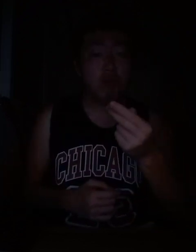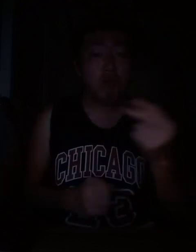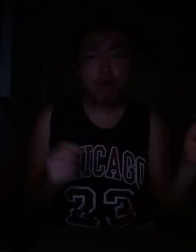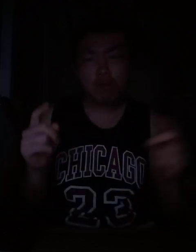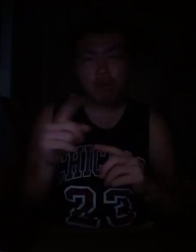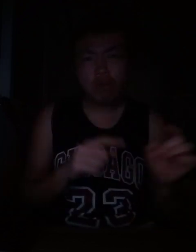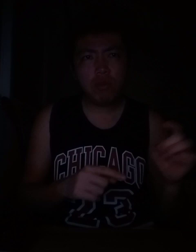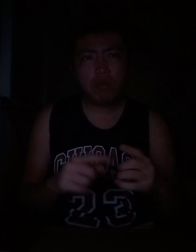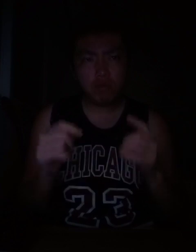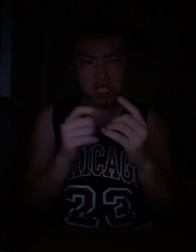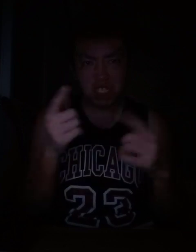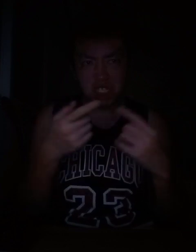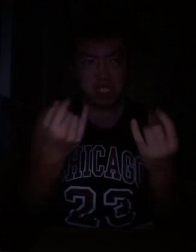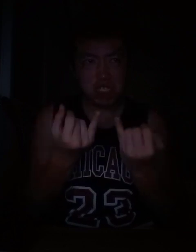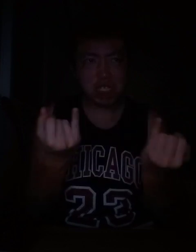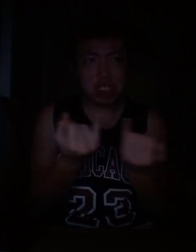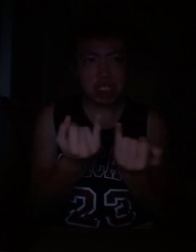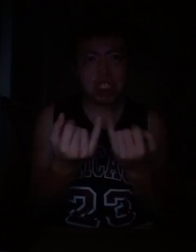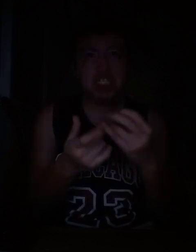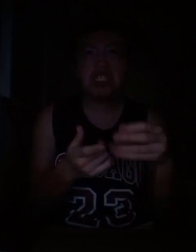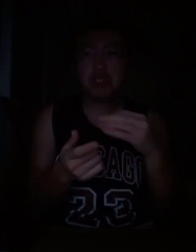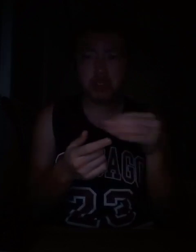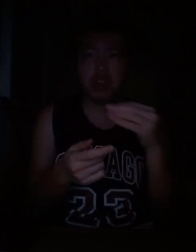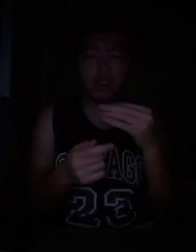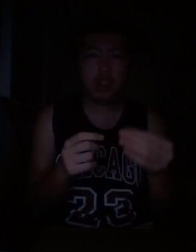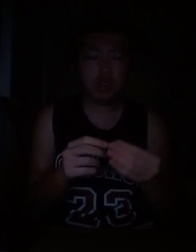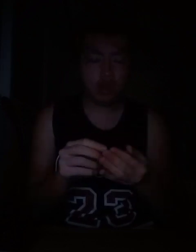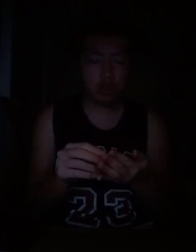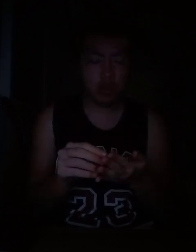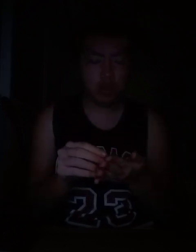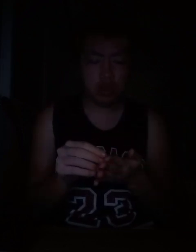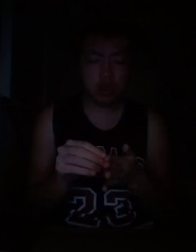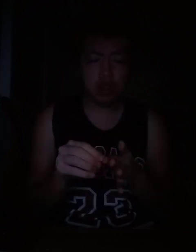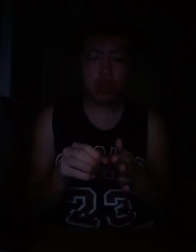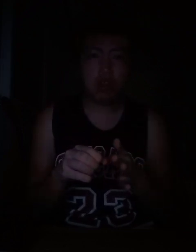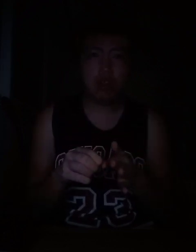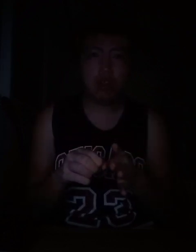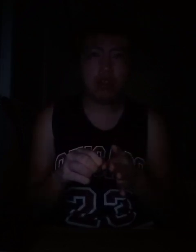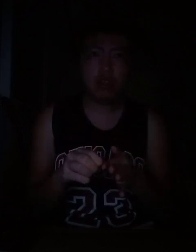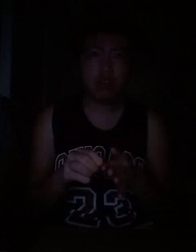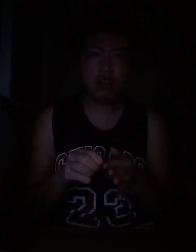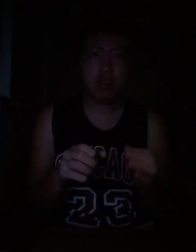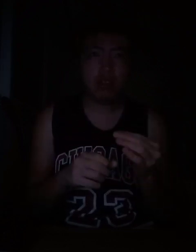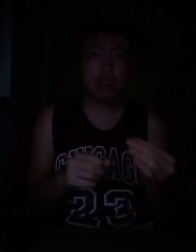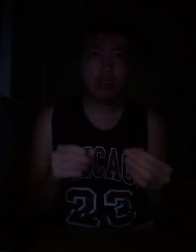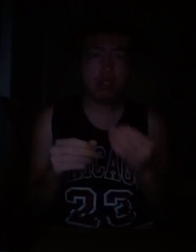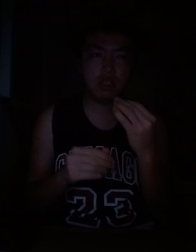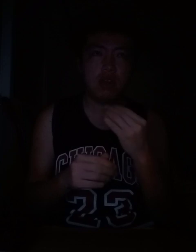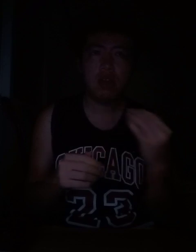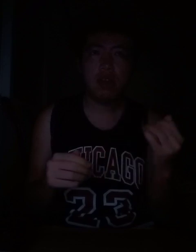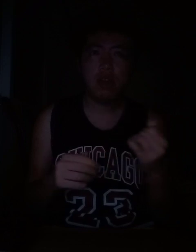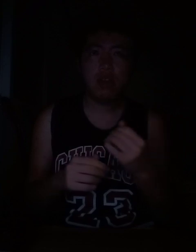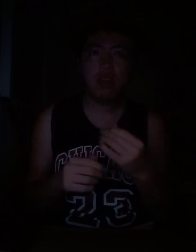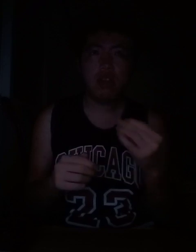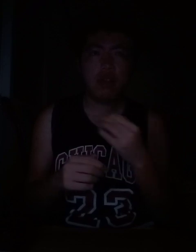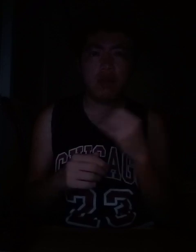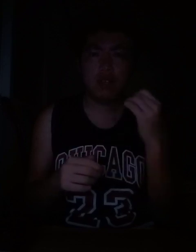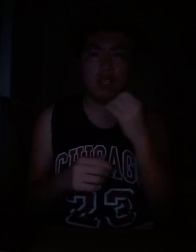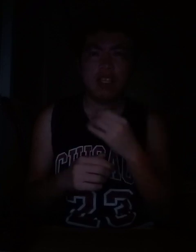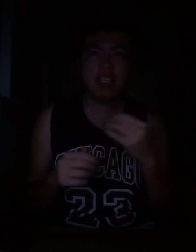죄가 가중될 수 있는데 스스로 털어놓겠냐는 분석도 제기됐습니다. 결국 김 변호사가 협박에 따른 허위 진술을